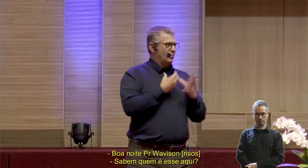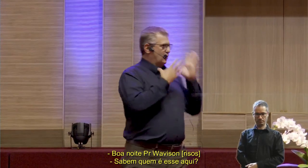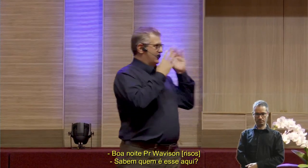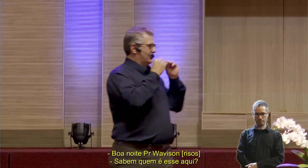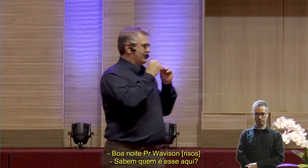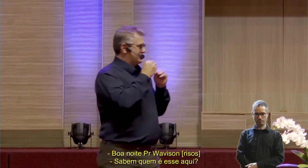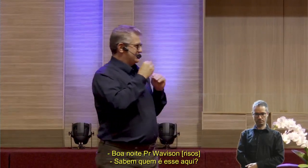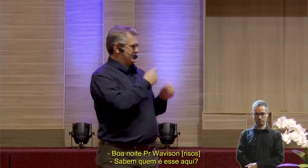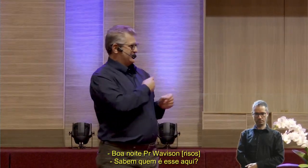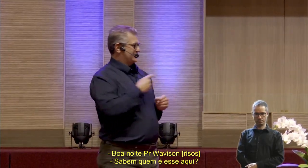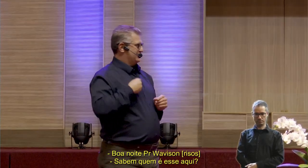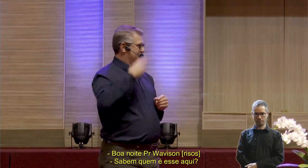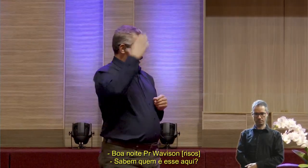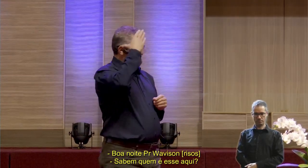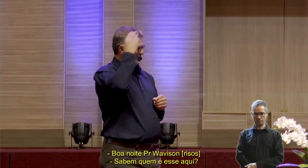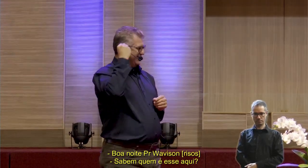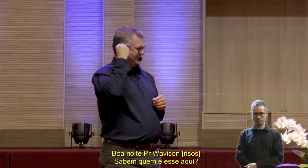Boa noite, pastor Avisson.